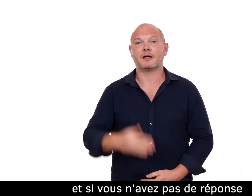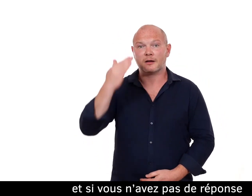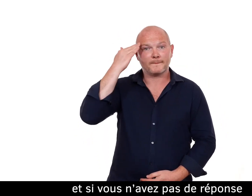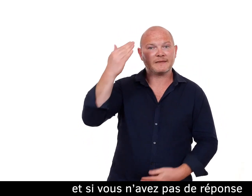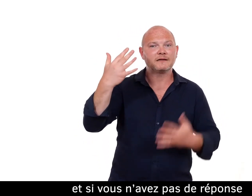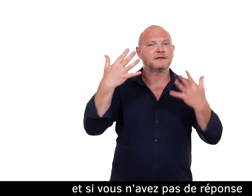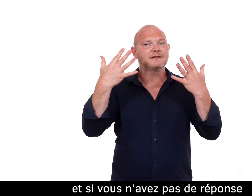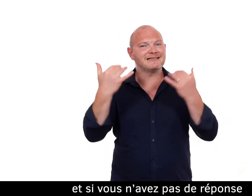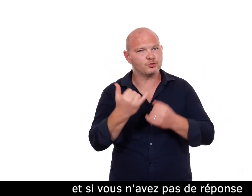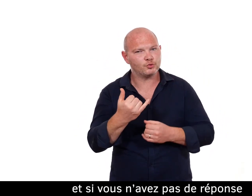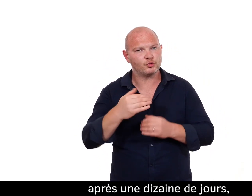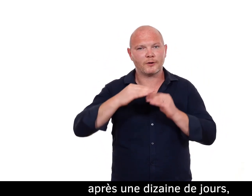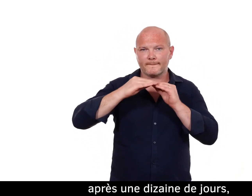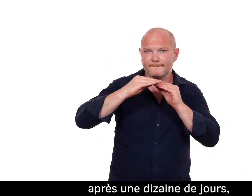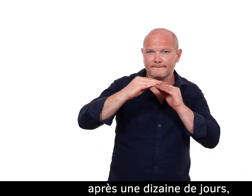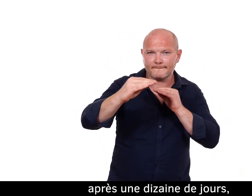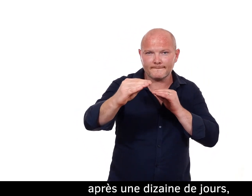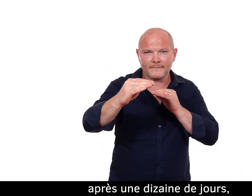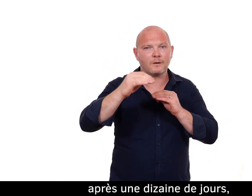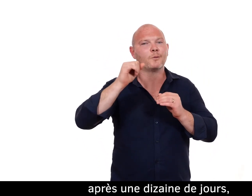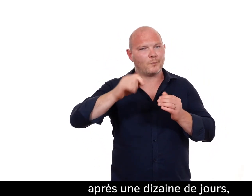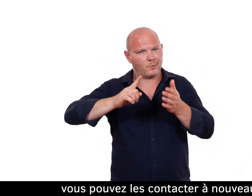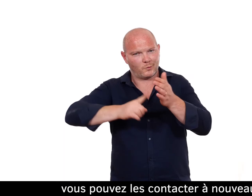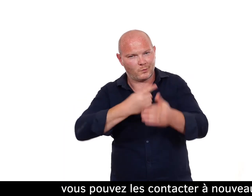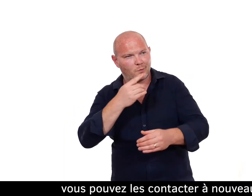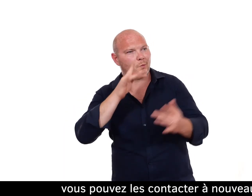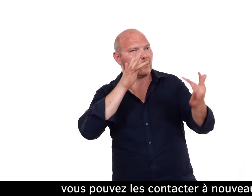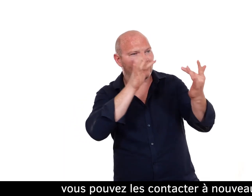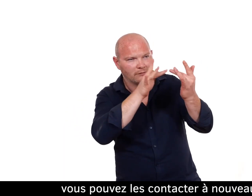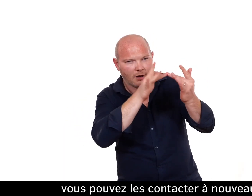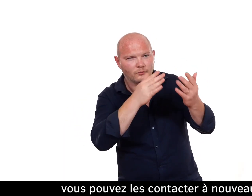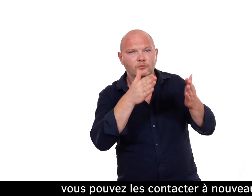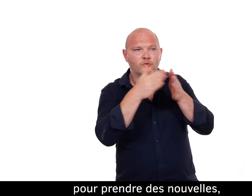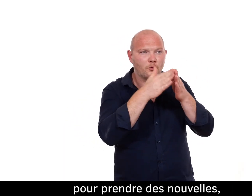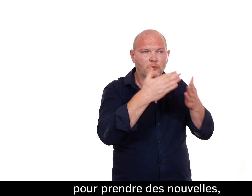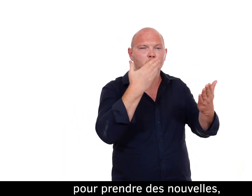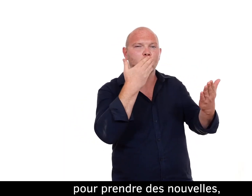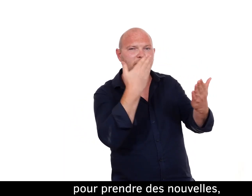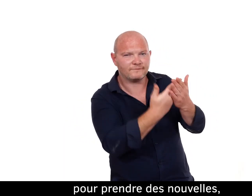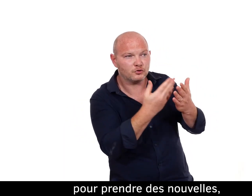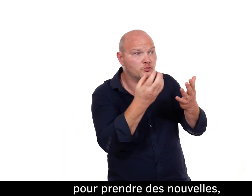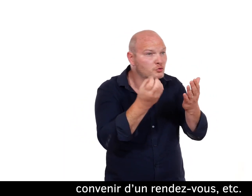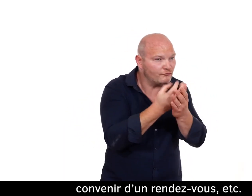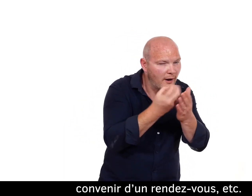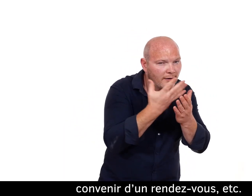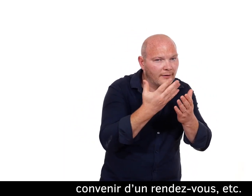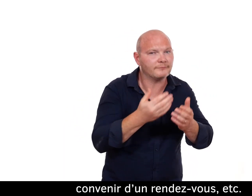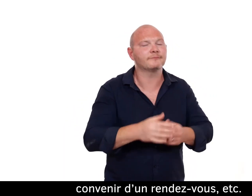Et si vous n'avez pas de réponse après une dizaine de jours, Vous pouvez les contacter à nouveau pour prendre des nouvelles, Convenir d'un rendez-vous,